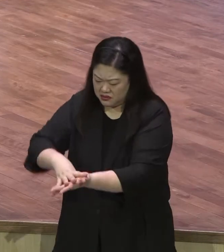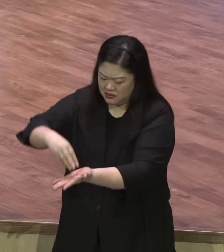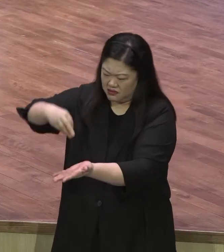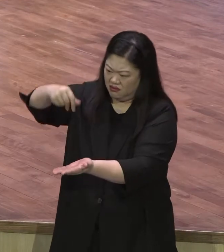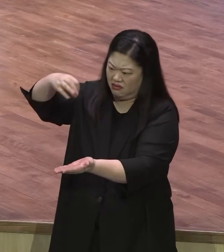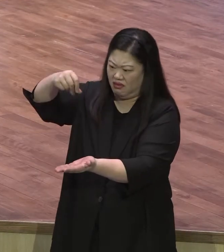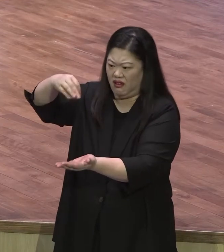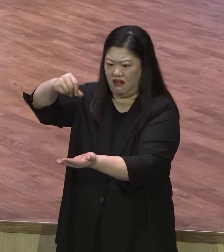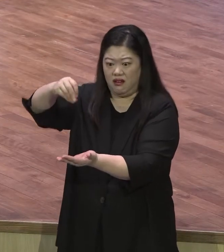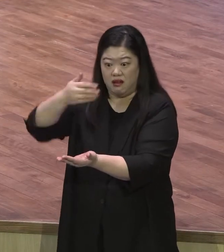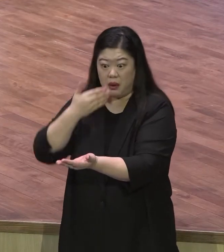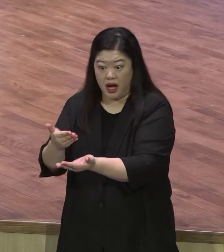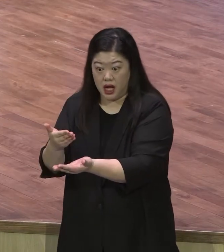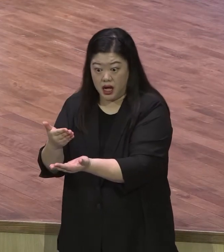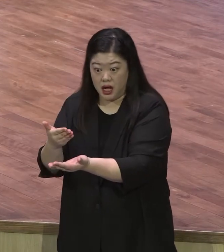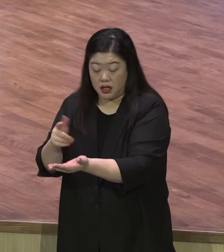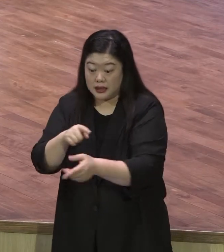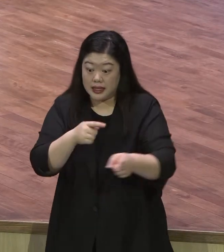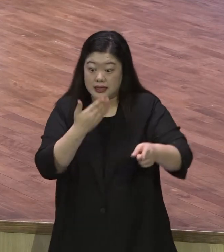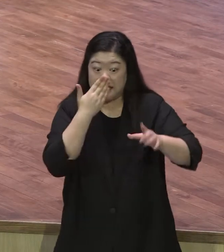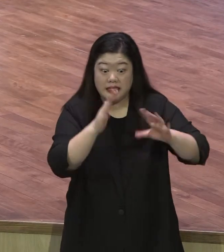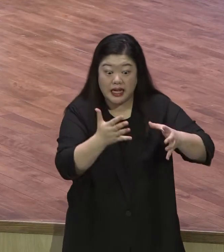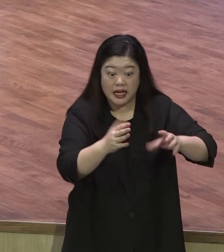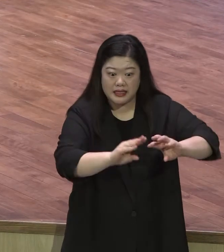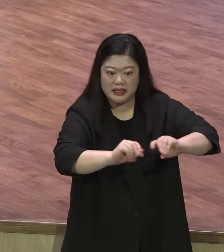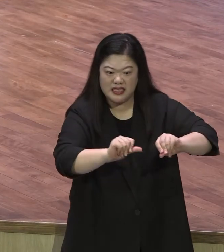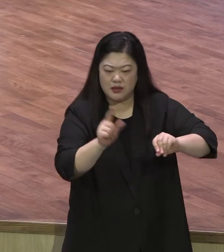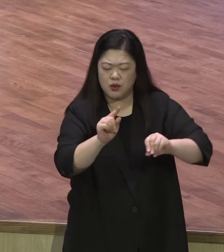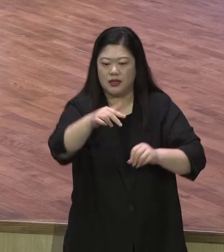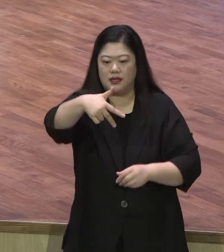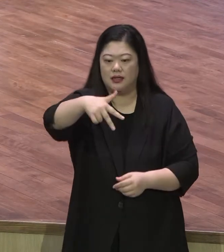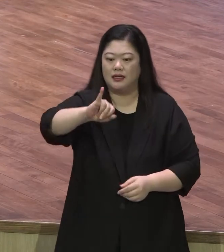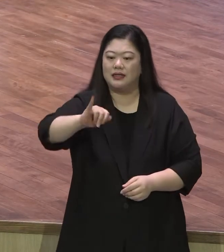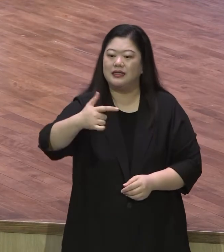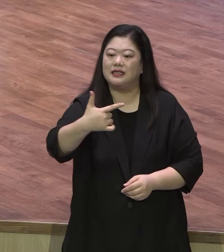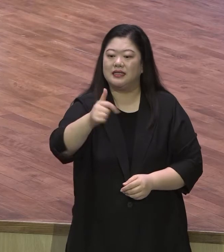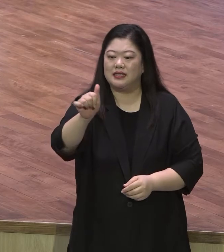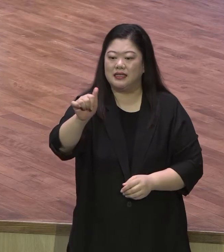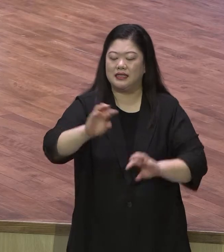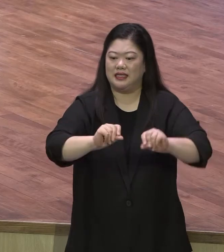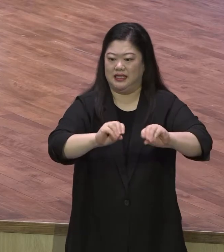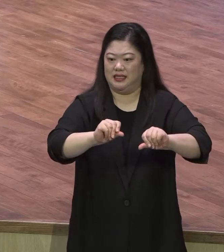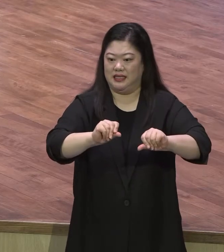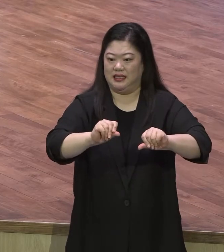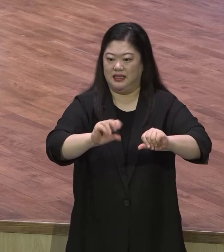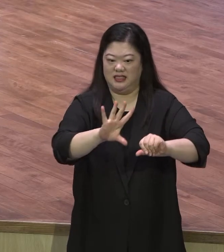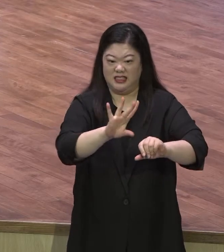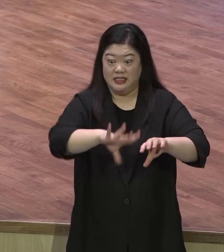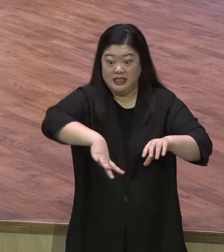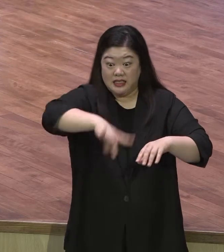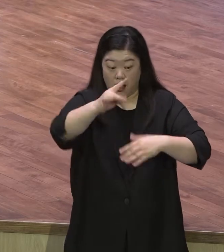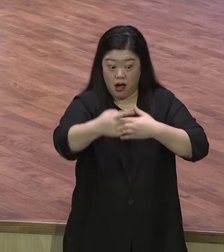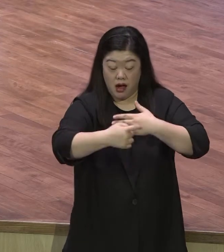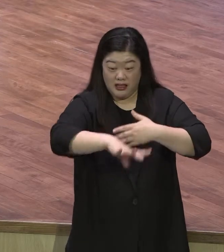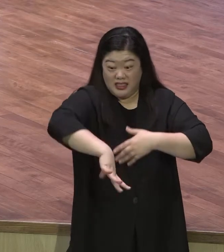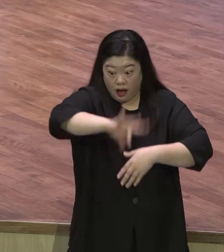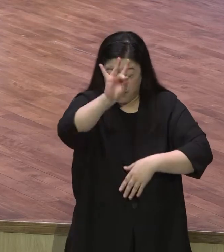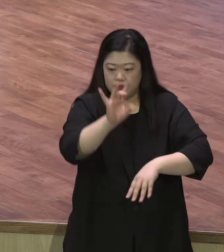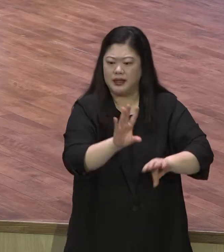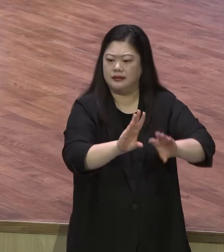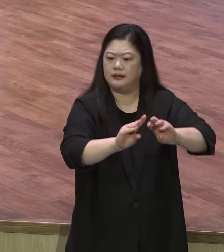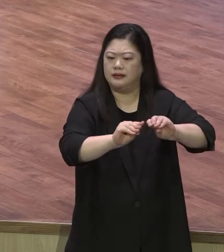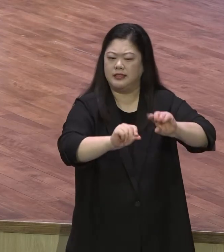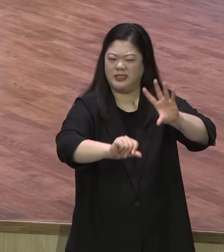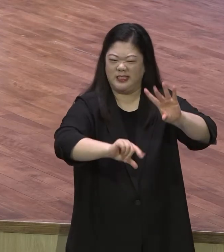이스라엘 땅은 다릅니다. 진흙이란 말은 알 수가 없어요. 너 진흙이 모래